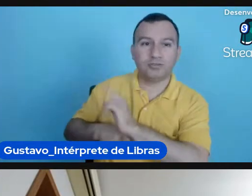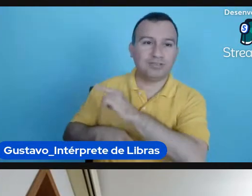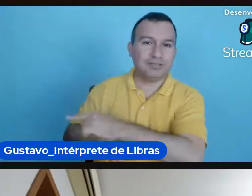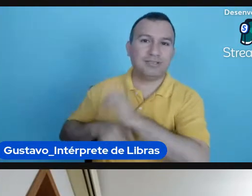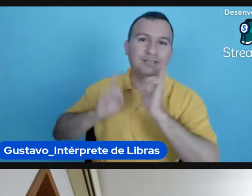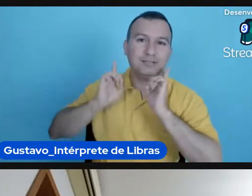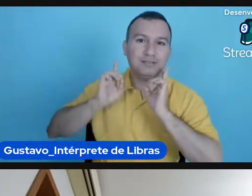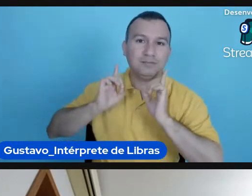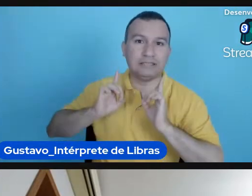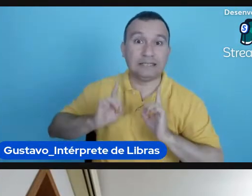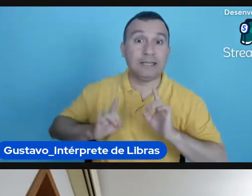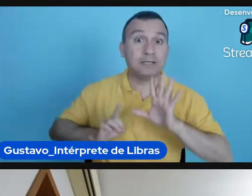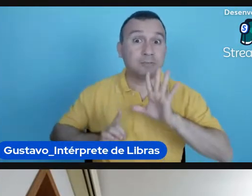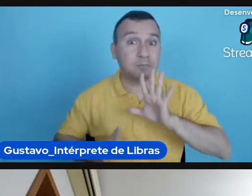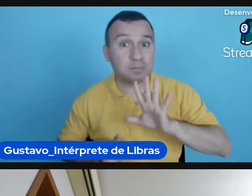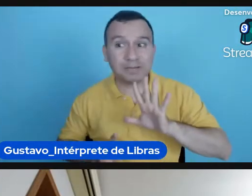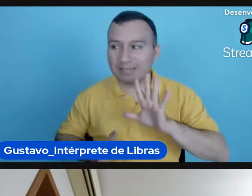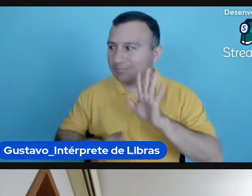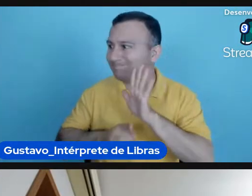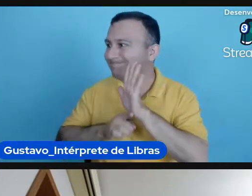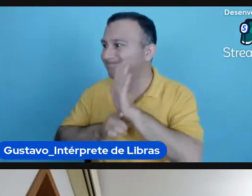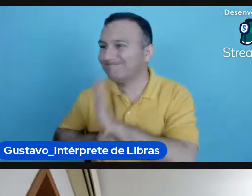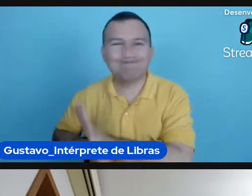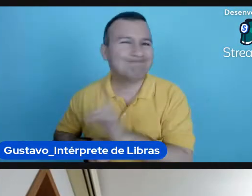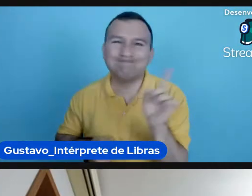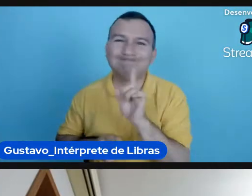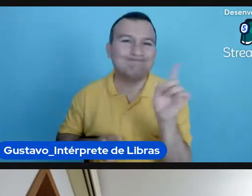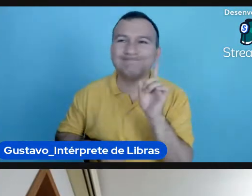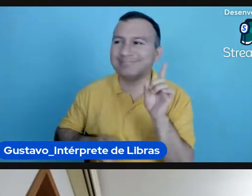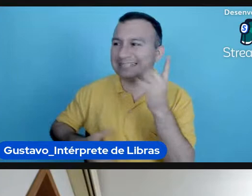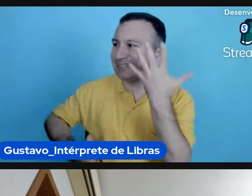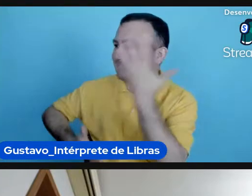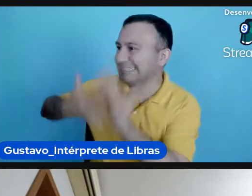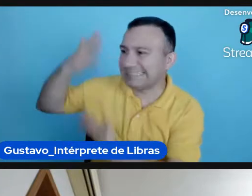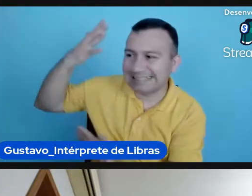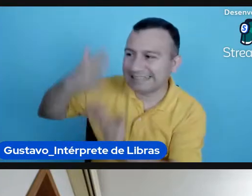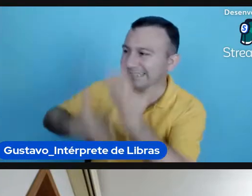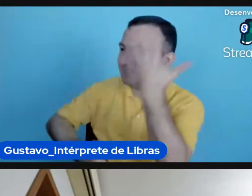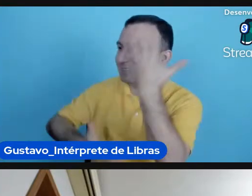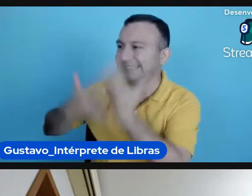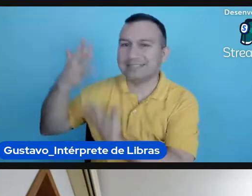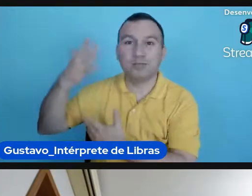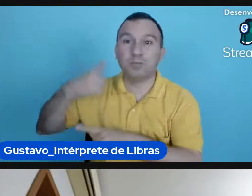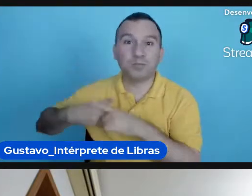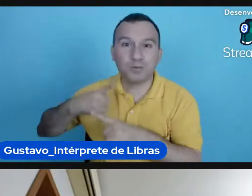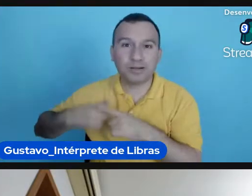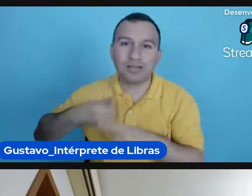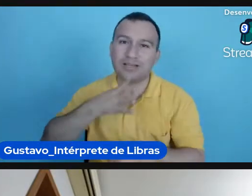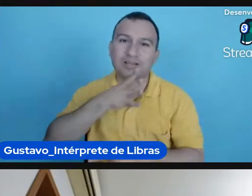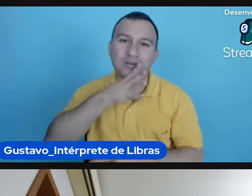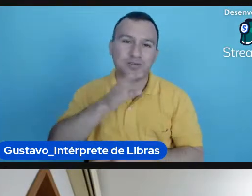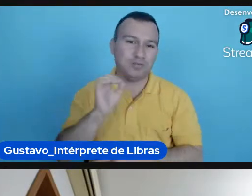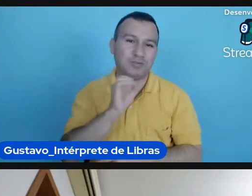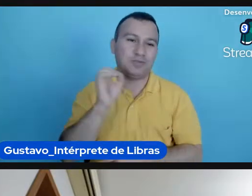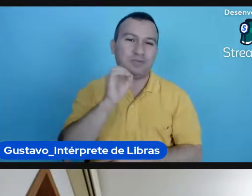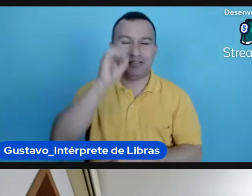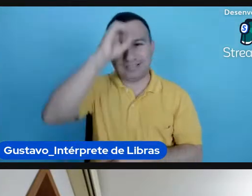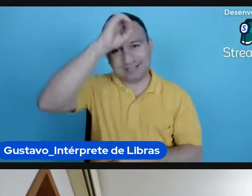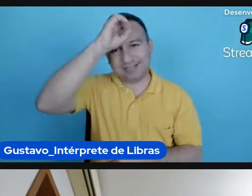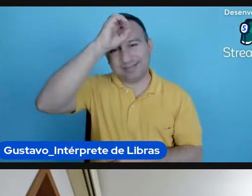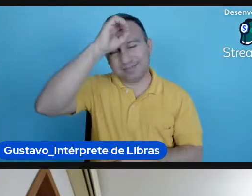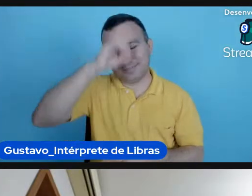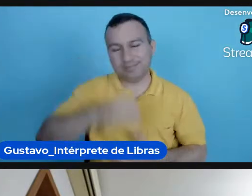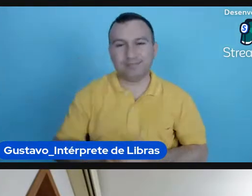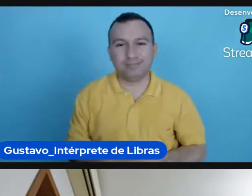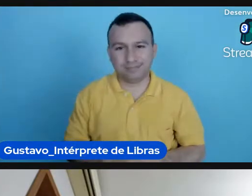atrapalhando. Mas isso por quê? Pelo desconhecimento. Às vezes um